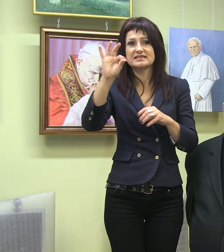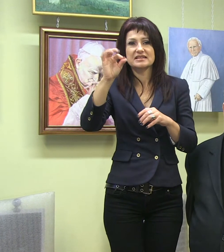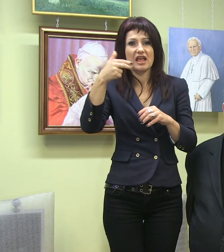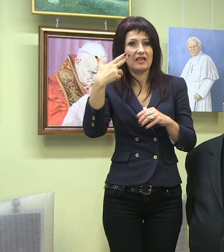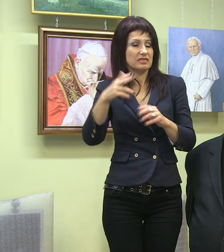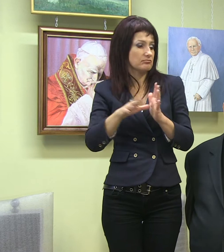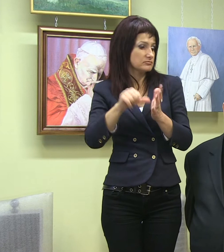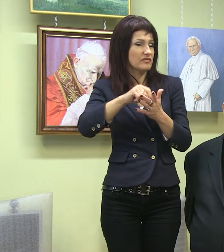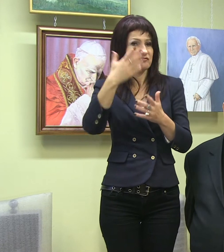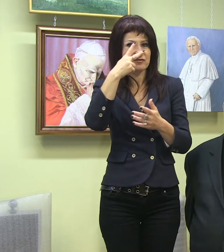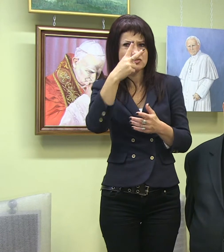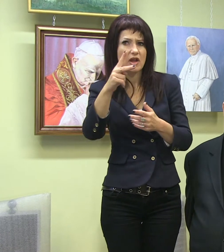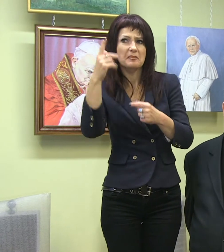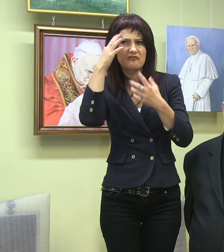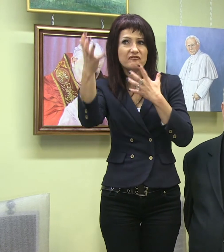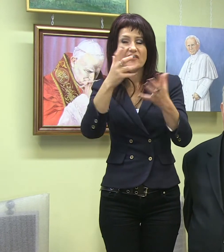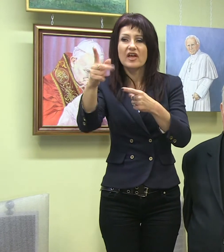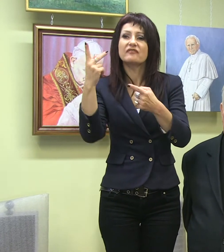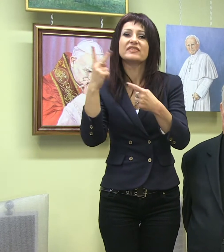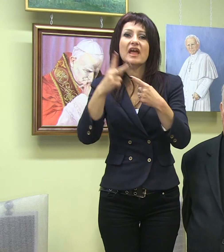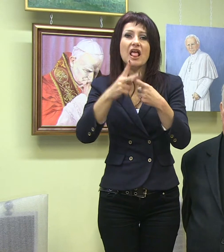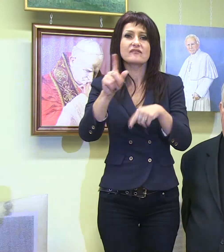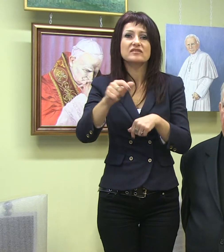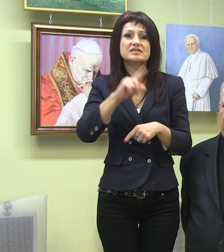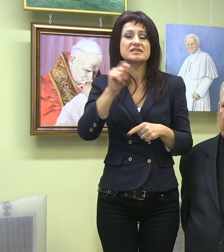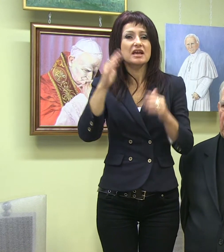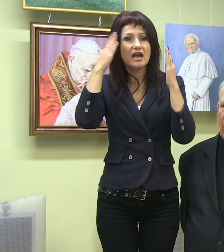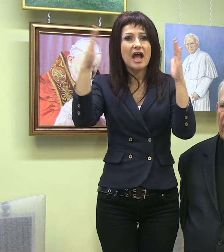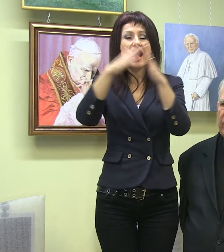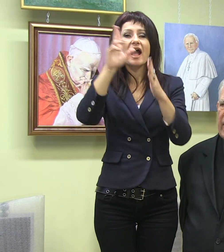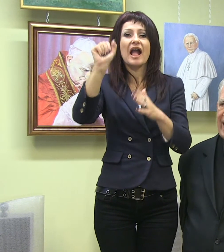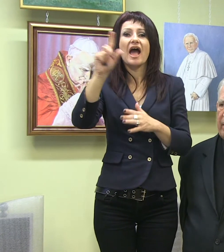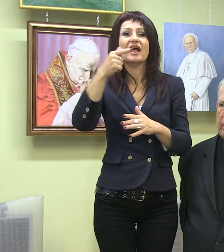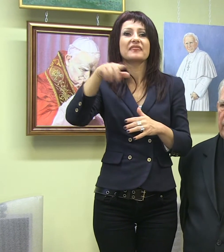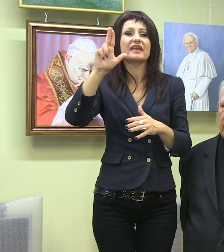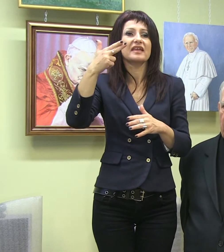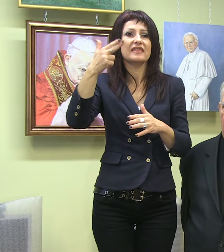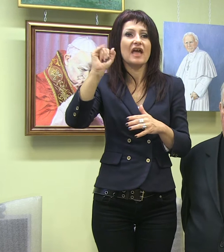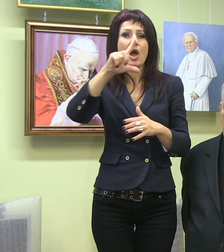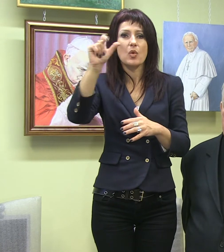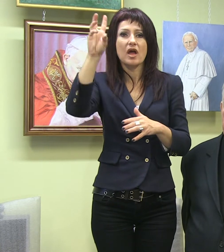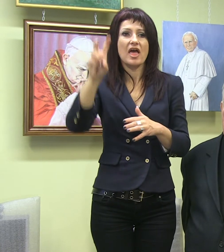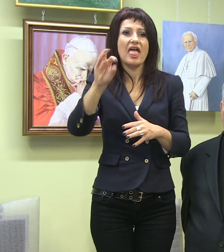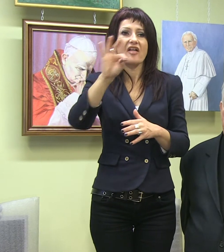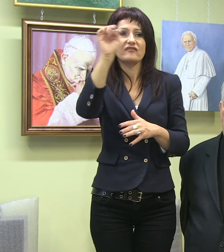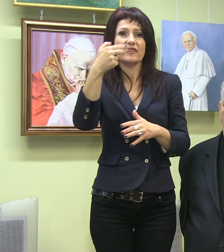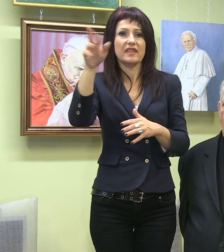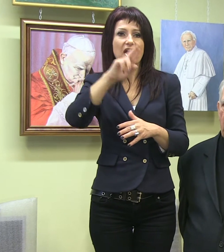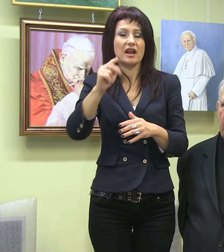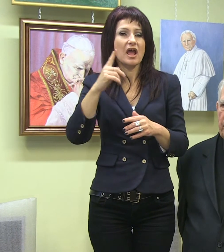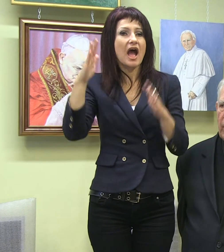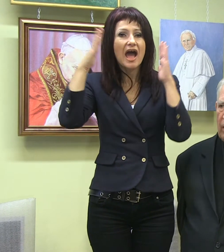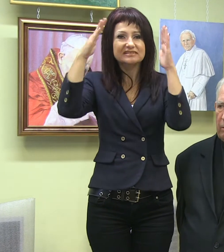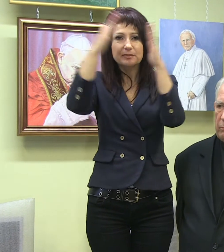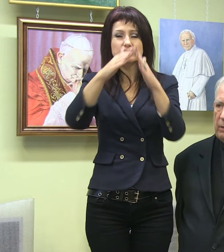widziałem wywiad w telewizji z kardynałem Hefnerem, arcybiskupem